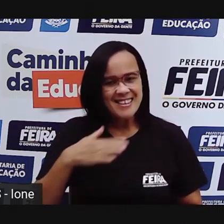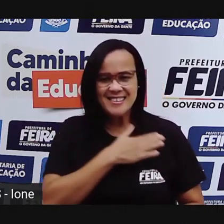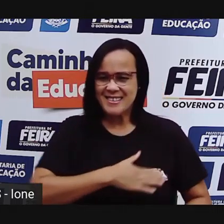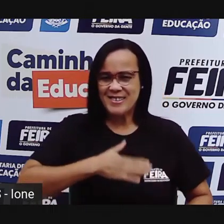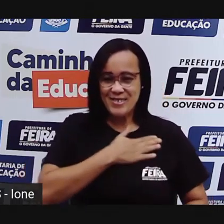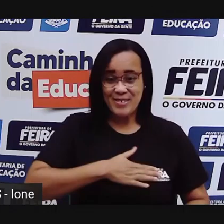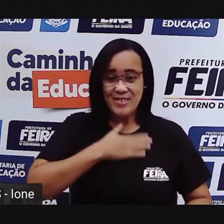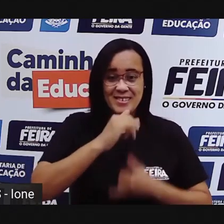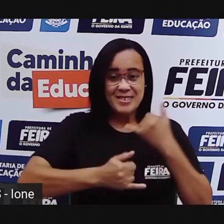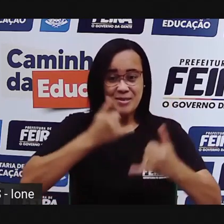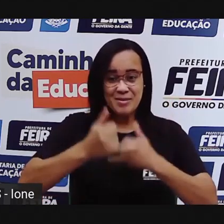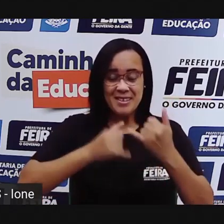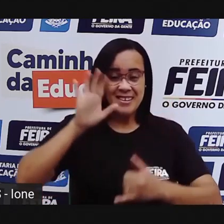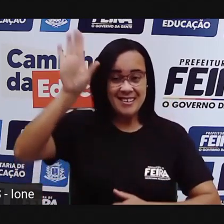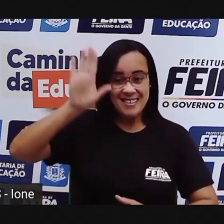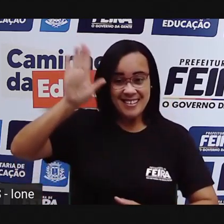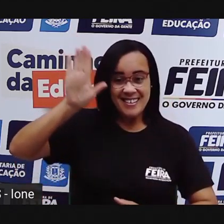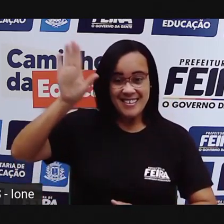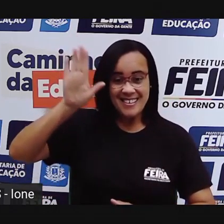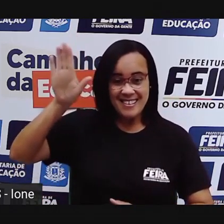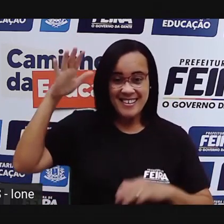brincar? Levanta